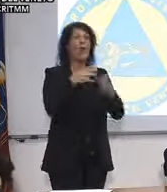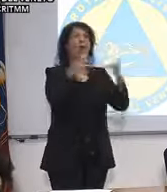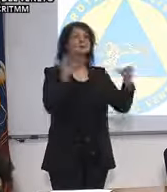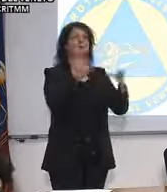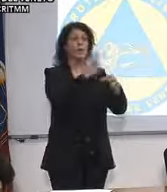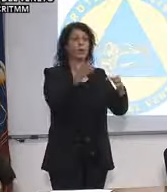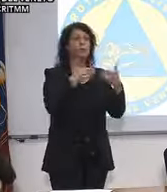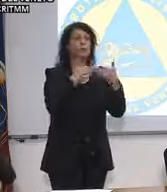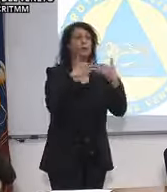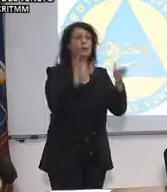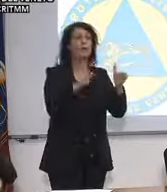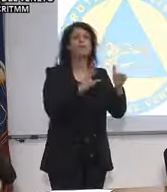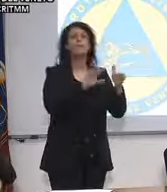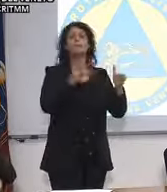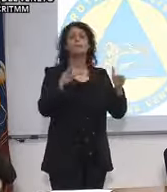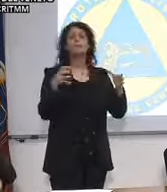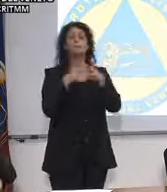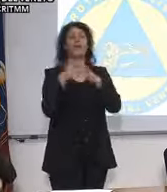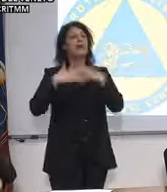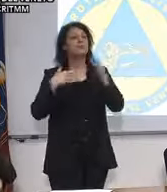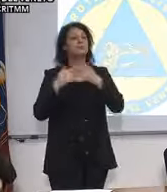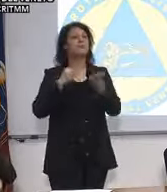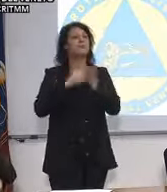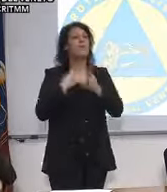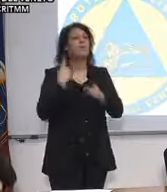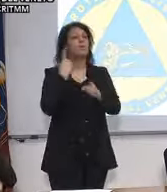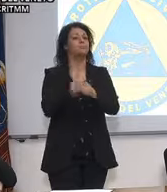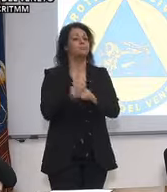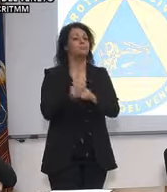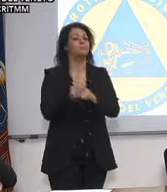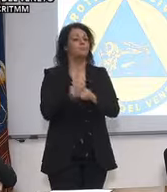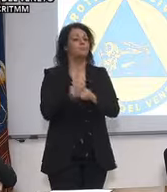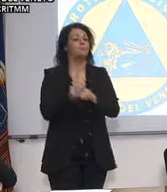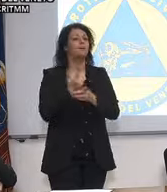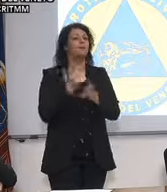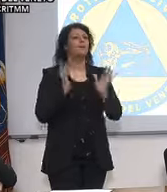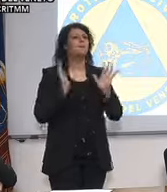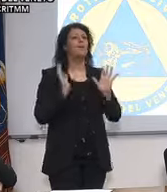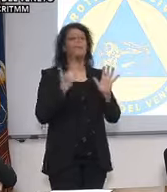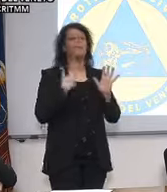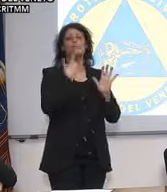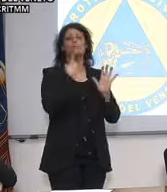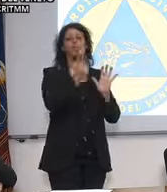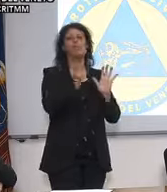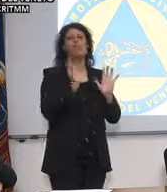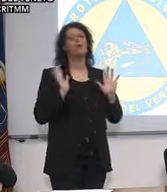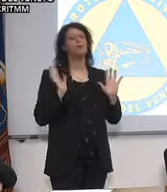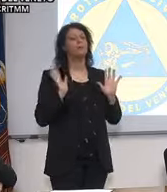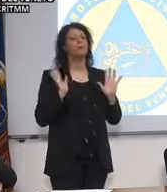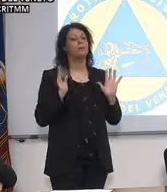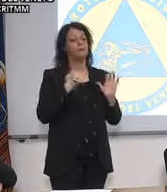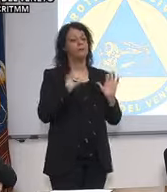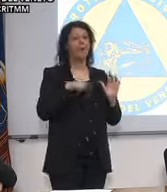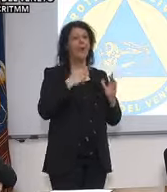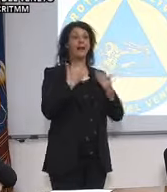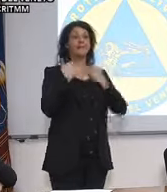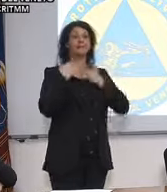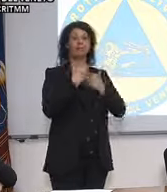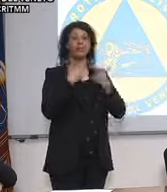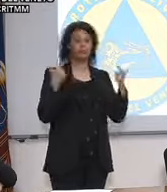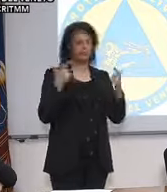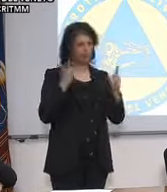saranno problemi per molti artigiani. Però non voglio che si legga come un atto di irresponsabilità quello che si sta. Io